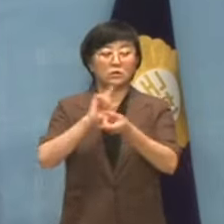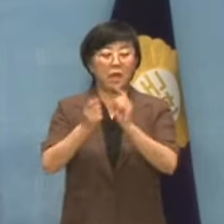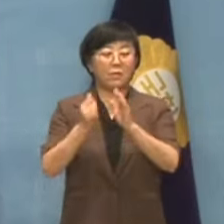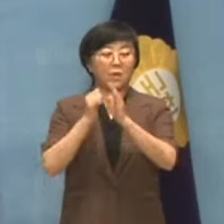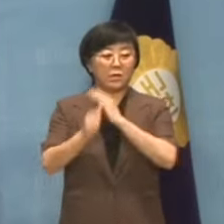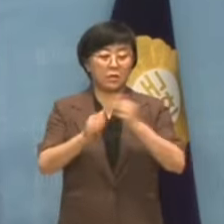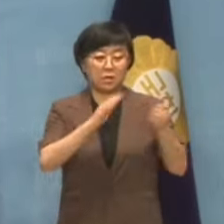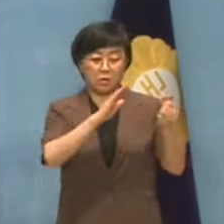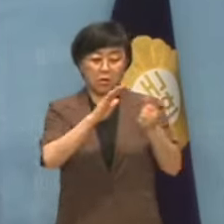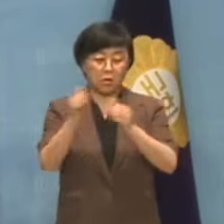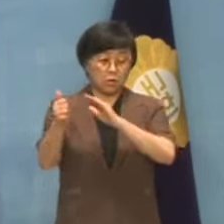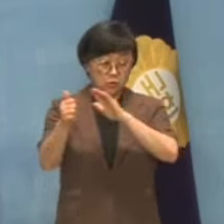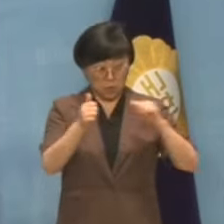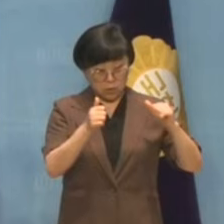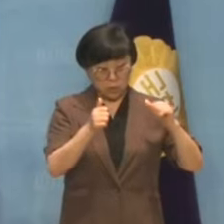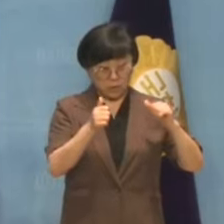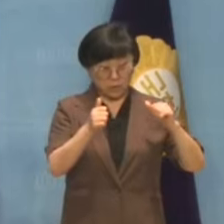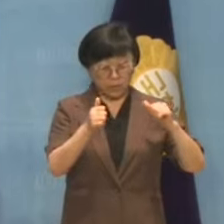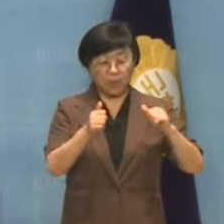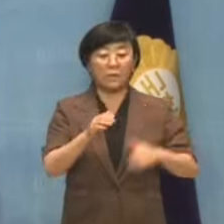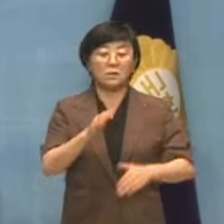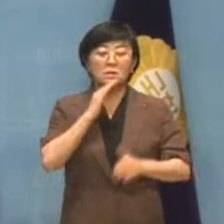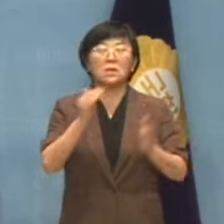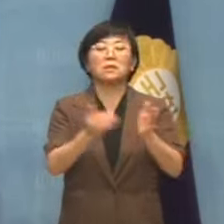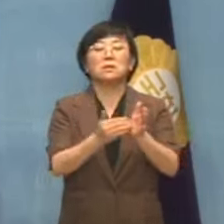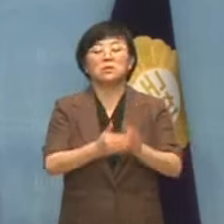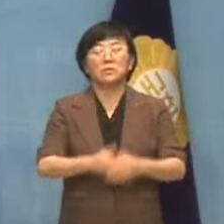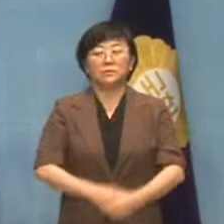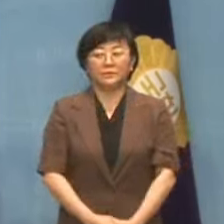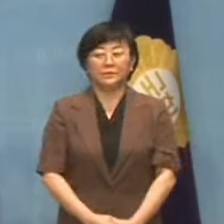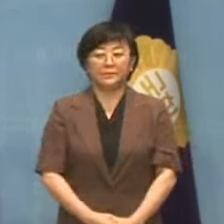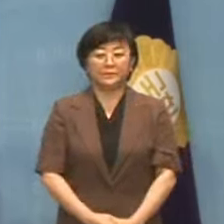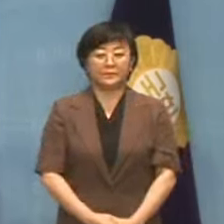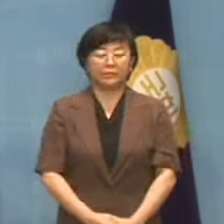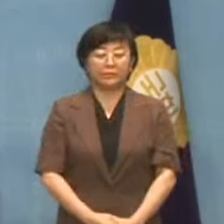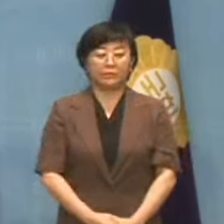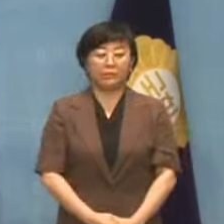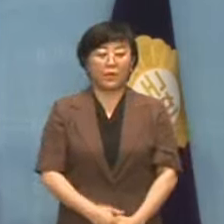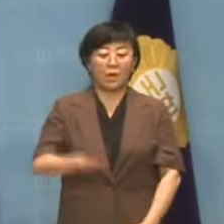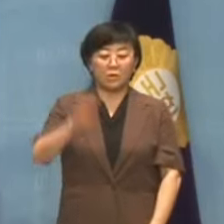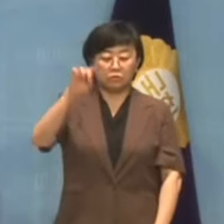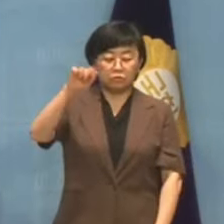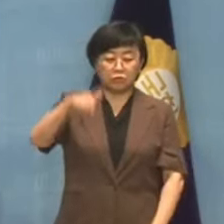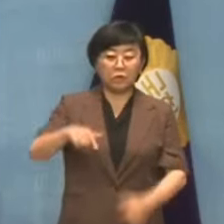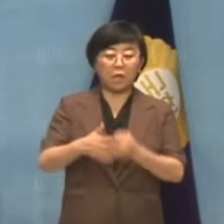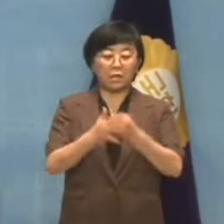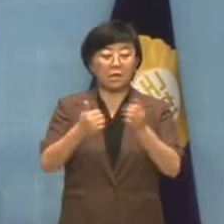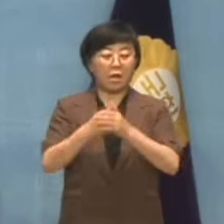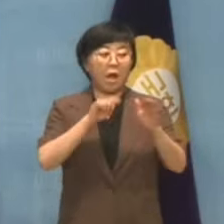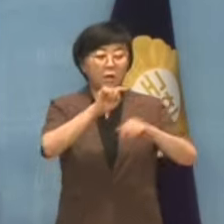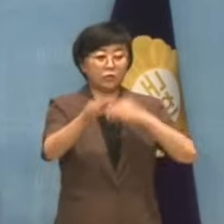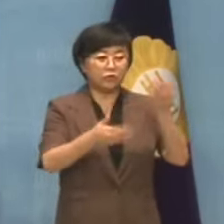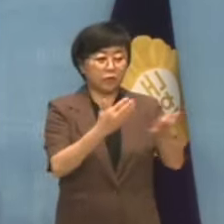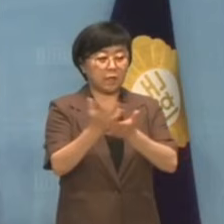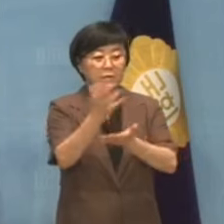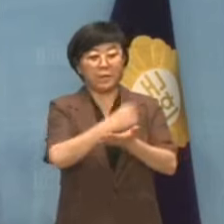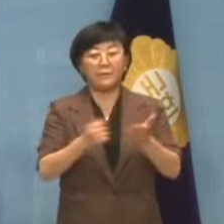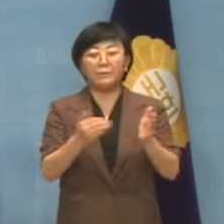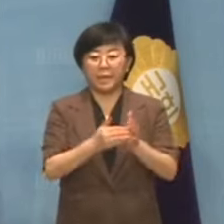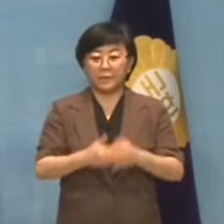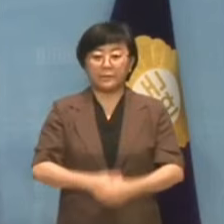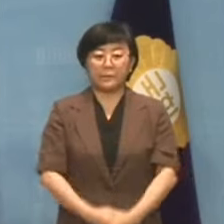대한 소환 조사는 진작 이뤄졌습니다. 부승찬 전 대변인은 압수수색까지